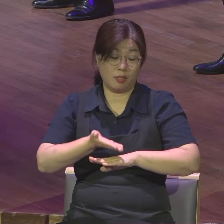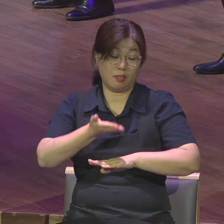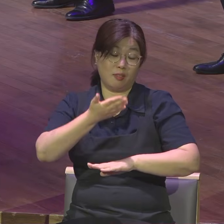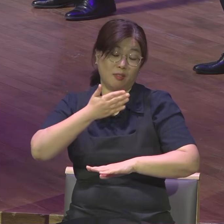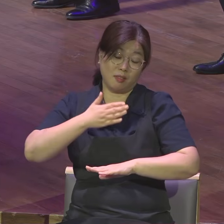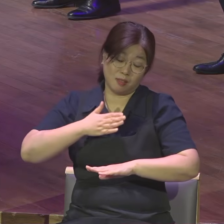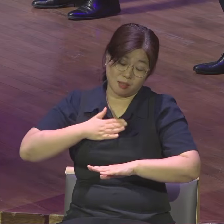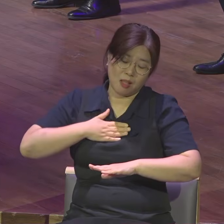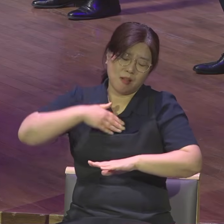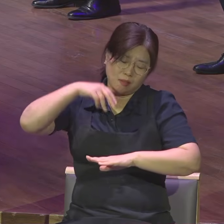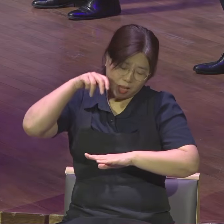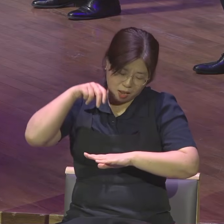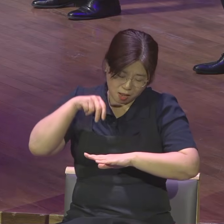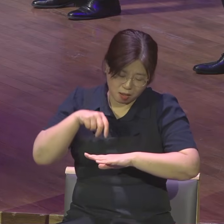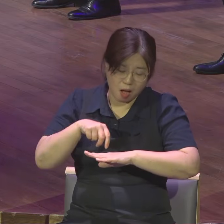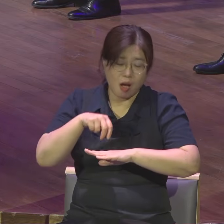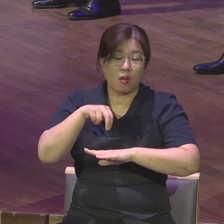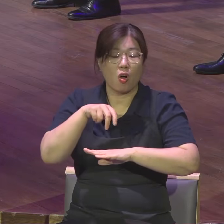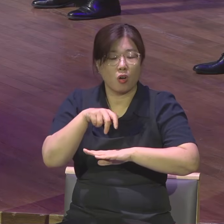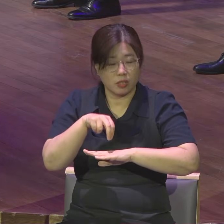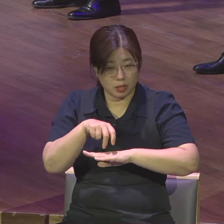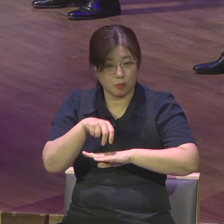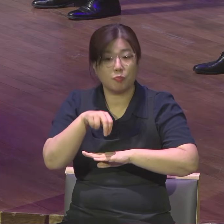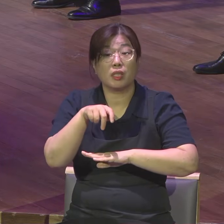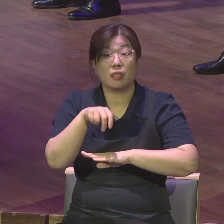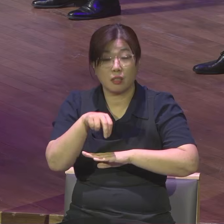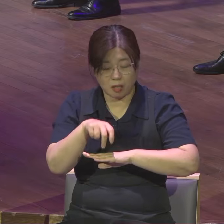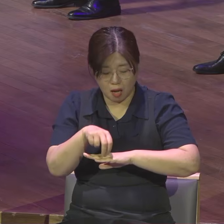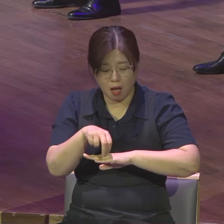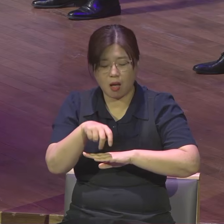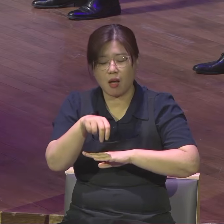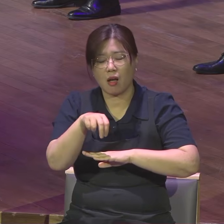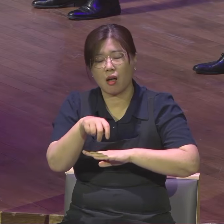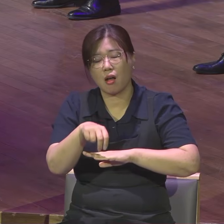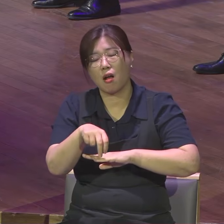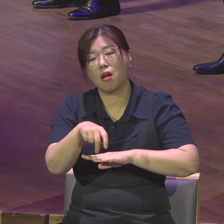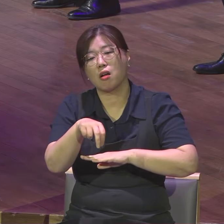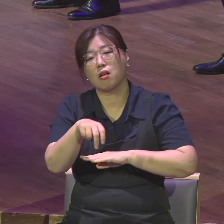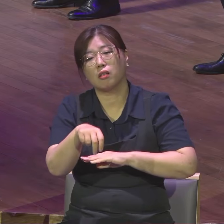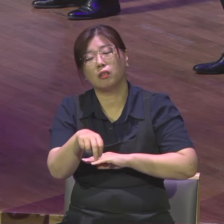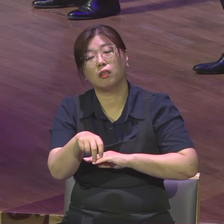반석 위 내가 걷습니다.